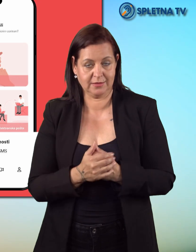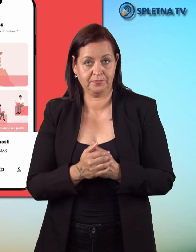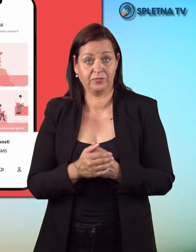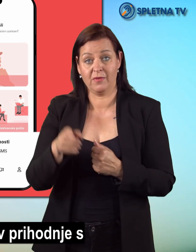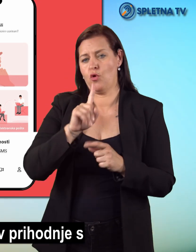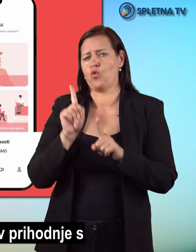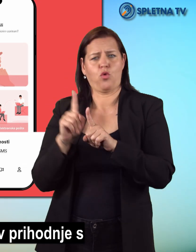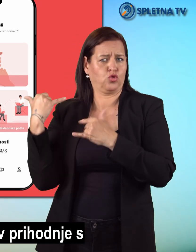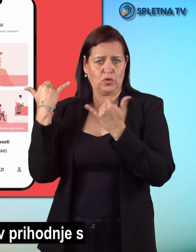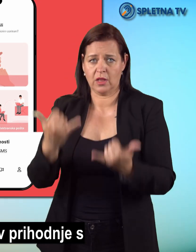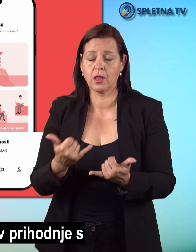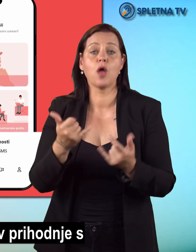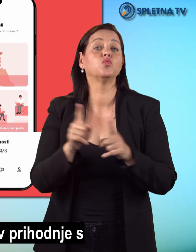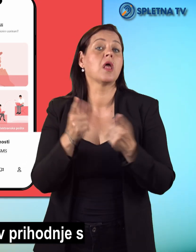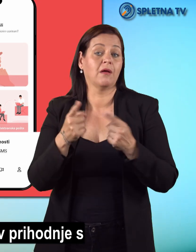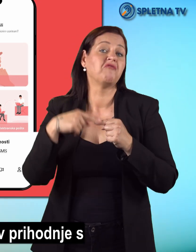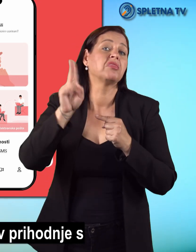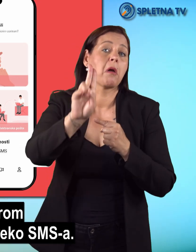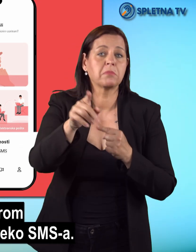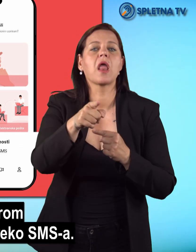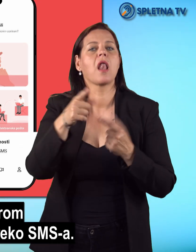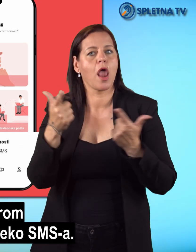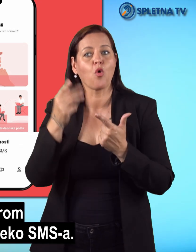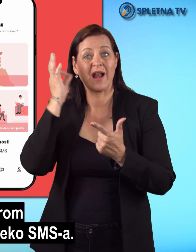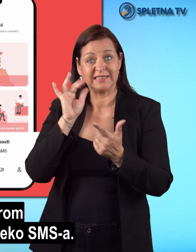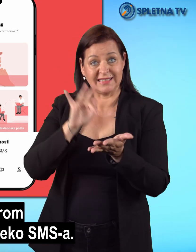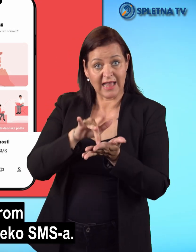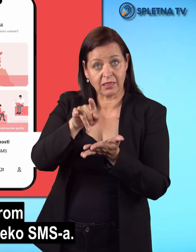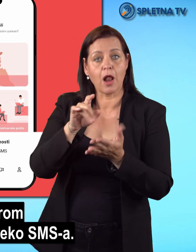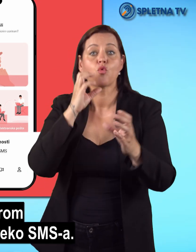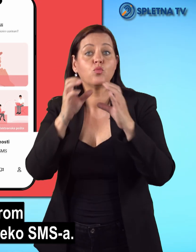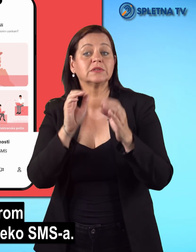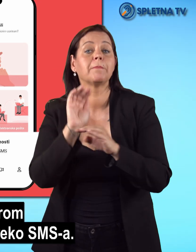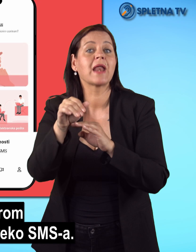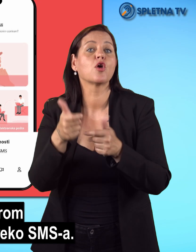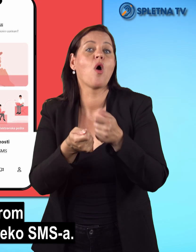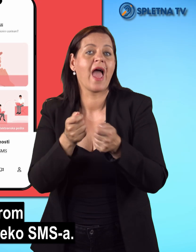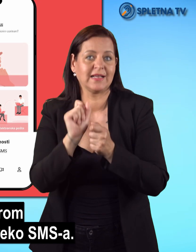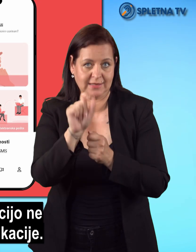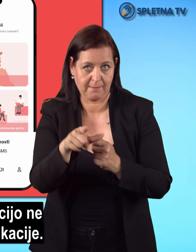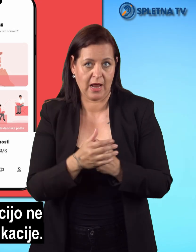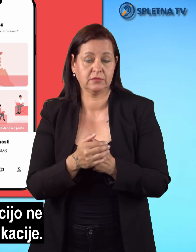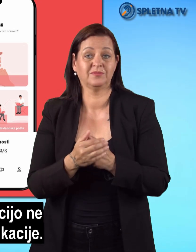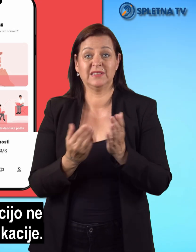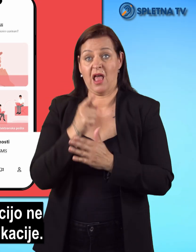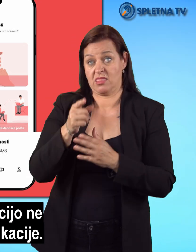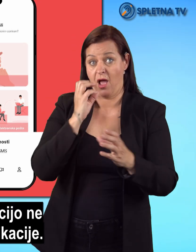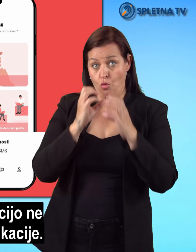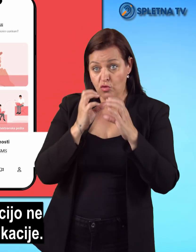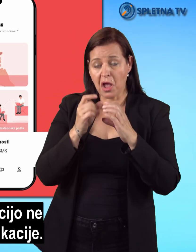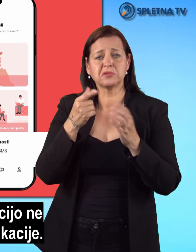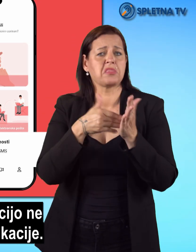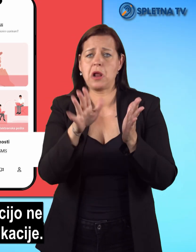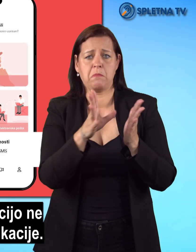SMS. Kot doslej lahko tudi v prihodnje s klicnim centrom komunicirate tudi preko SMS-a. Za to komunikacijo